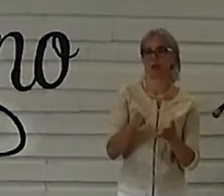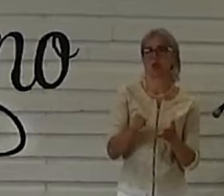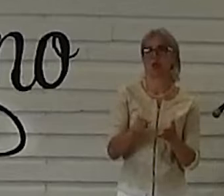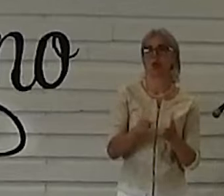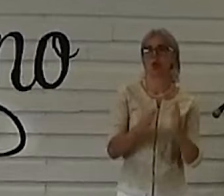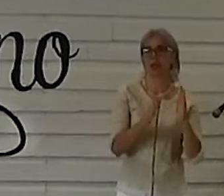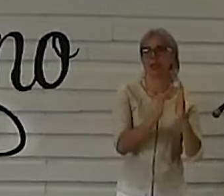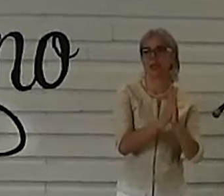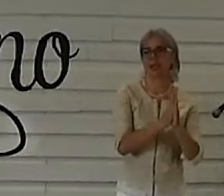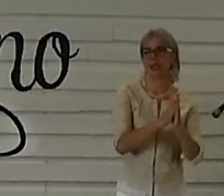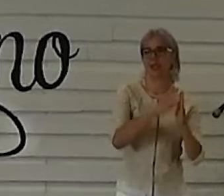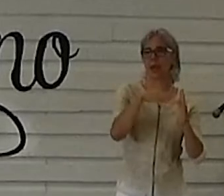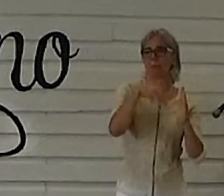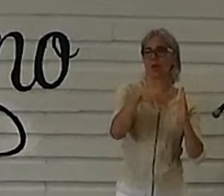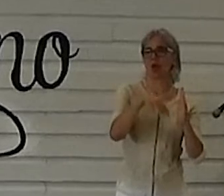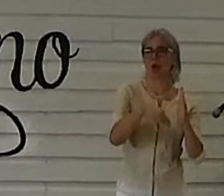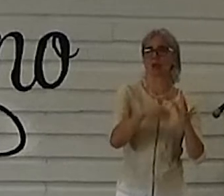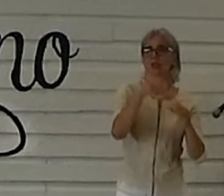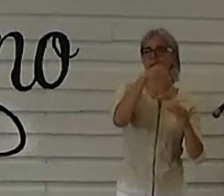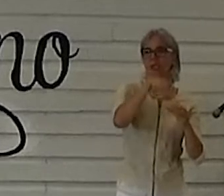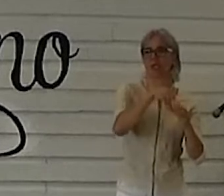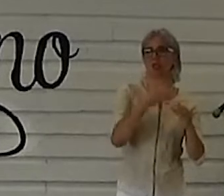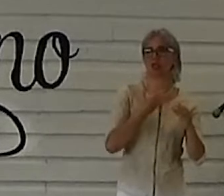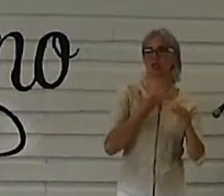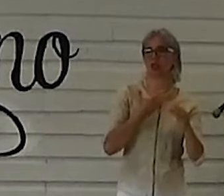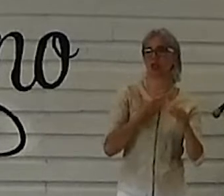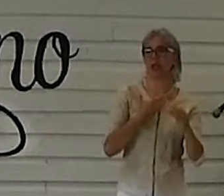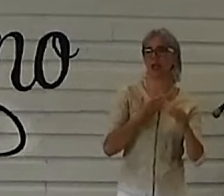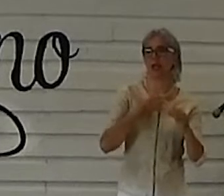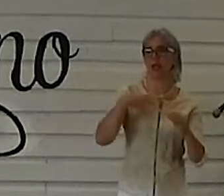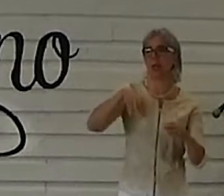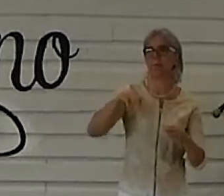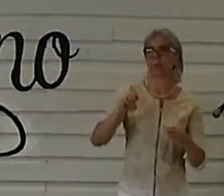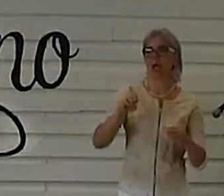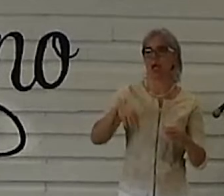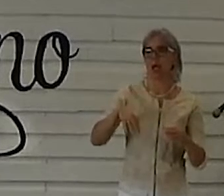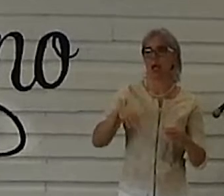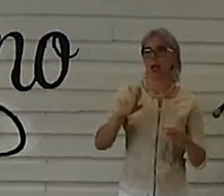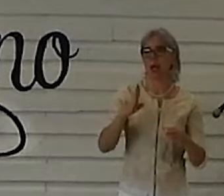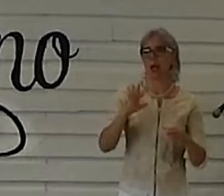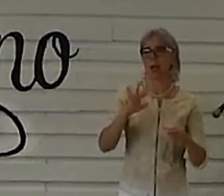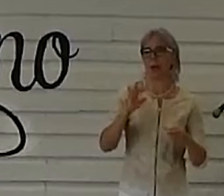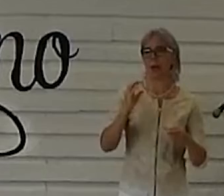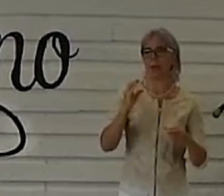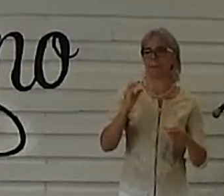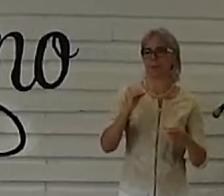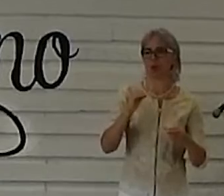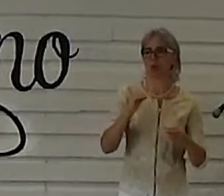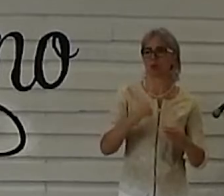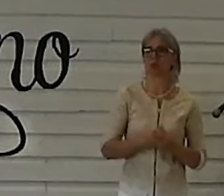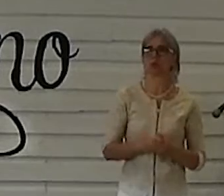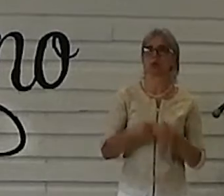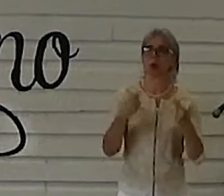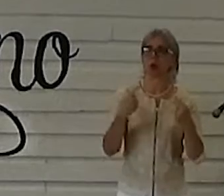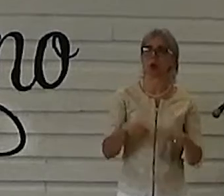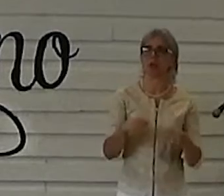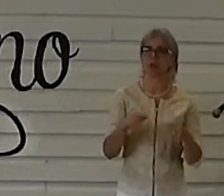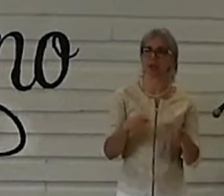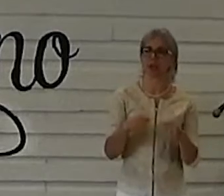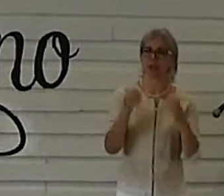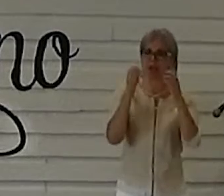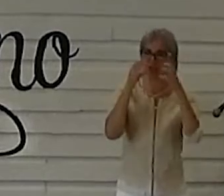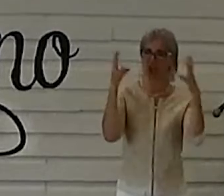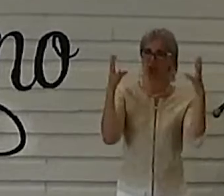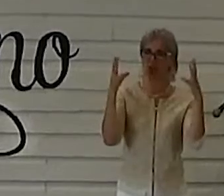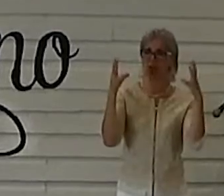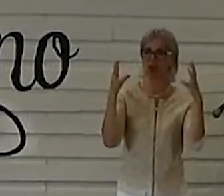di Marostica. Questa è la visione di Marostica. È la visione che accogliamo persone, non guardiamo